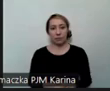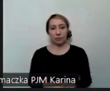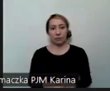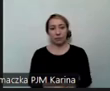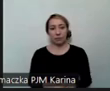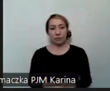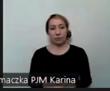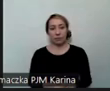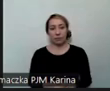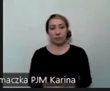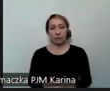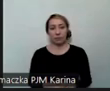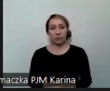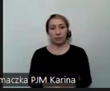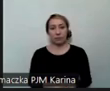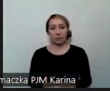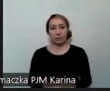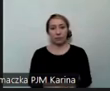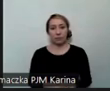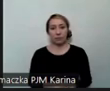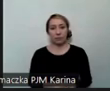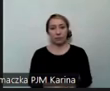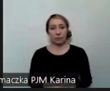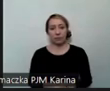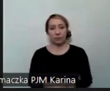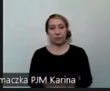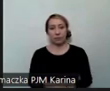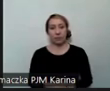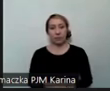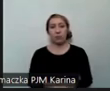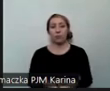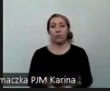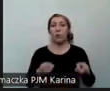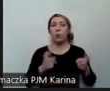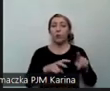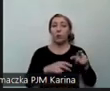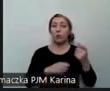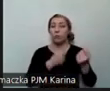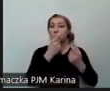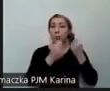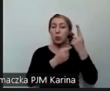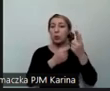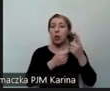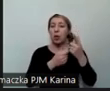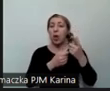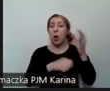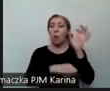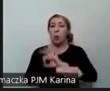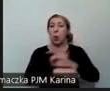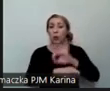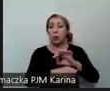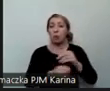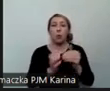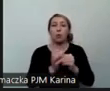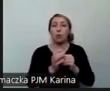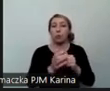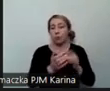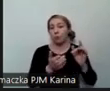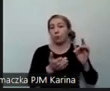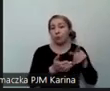Tworzenie innowacyjnego projektu społecznego wynikało z potrzeb środowiska, do którego było ono